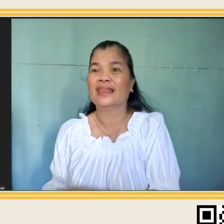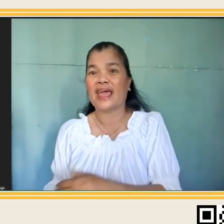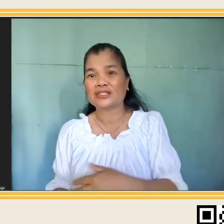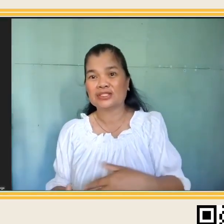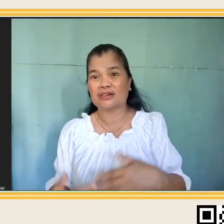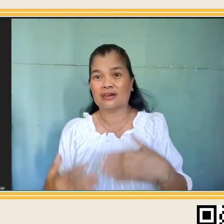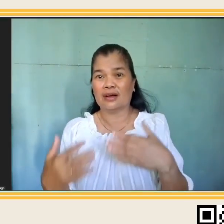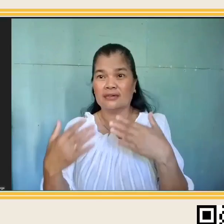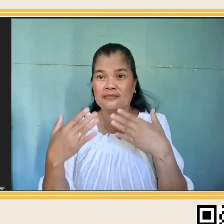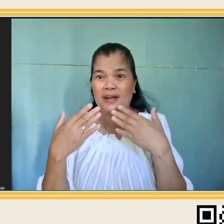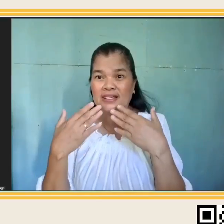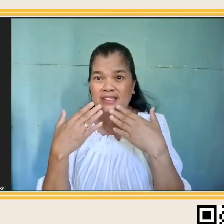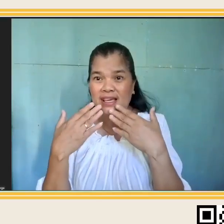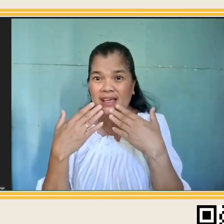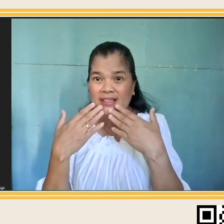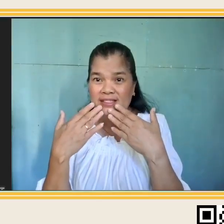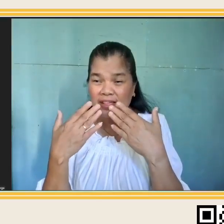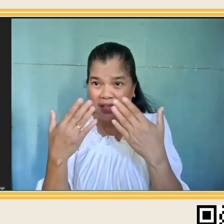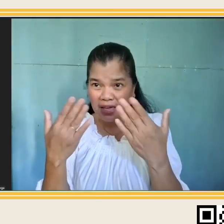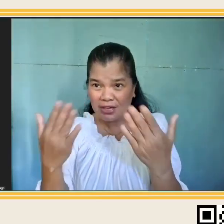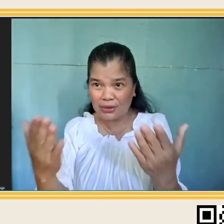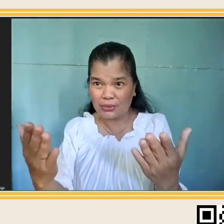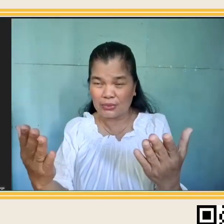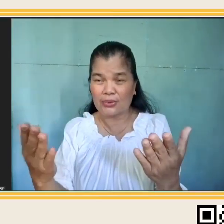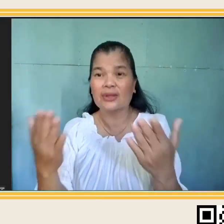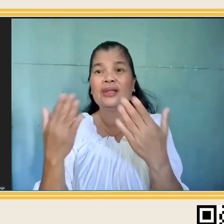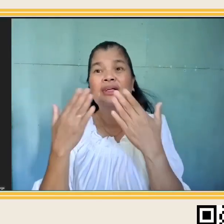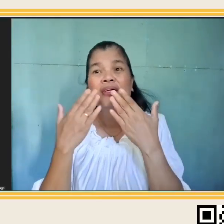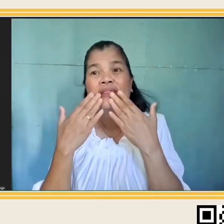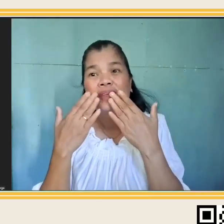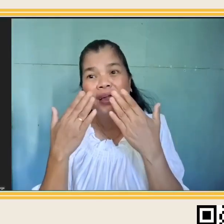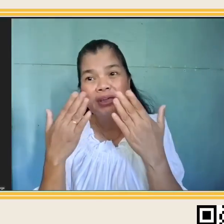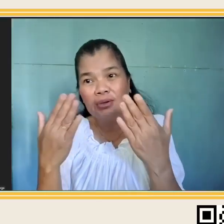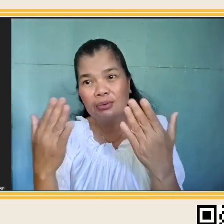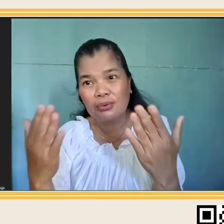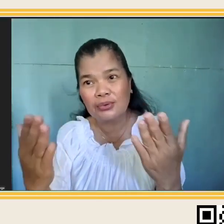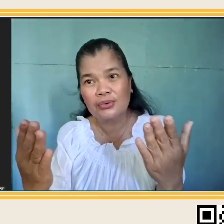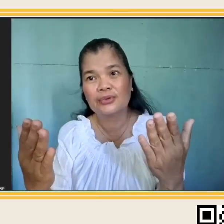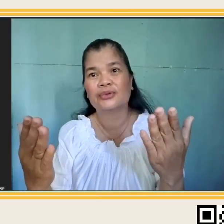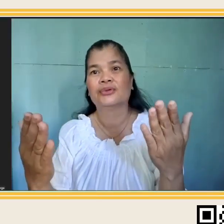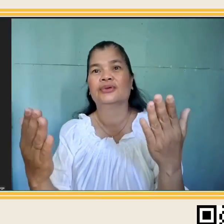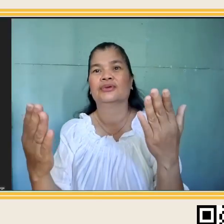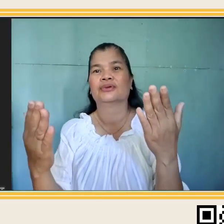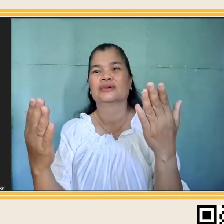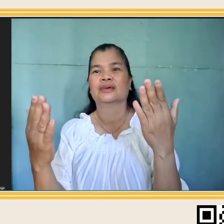Okay, the next phrase is thank you. Thank you.